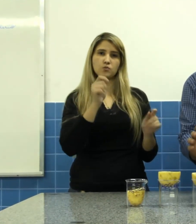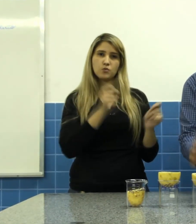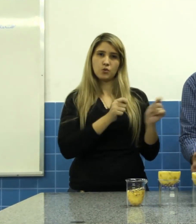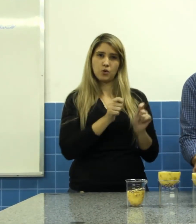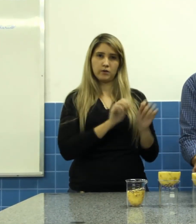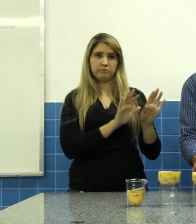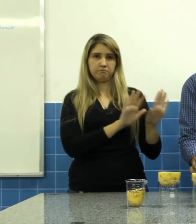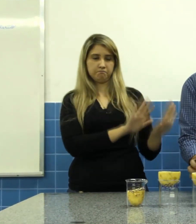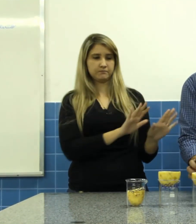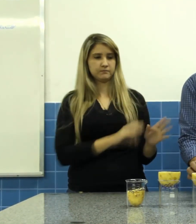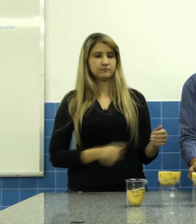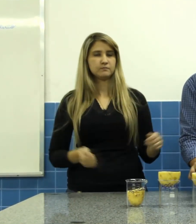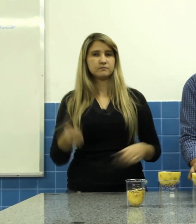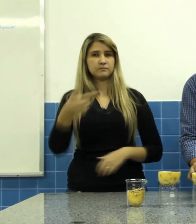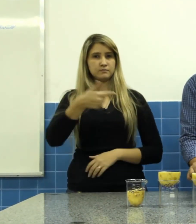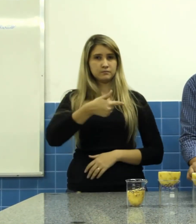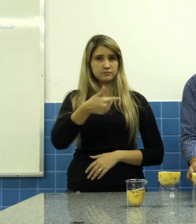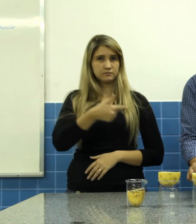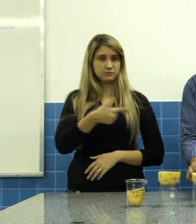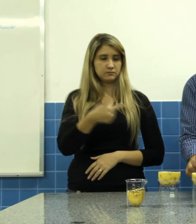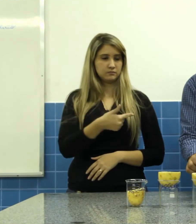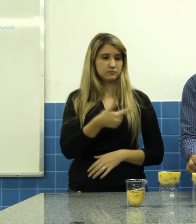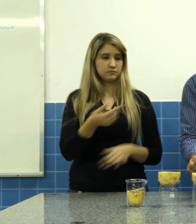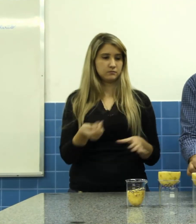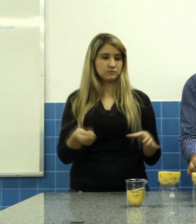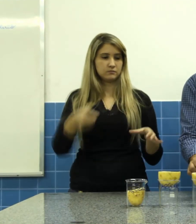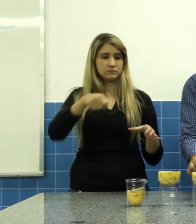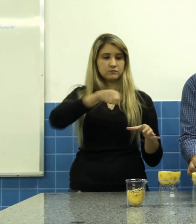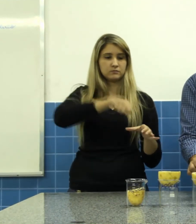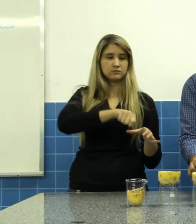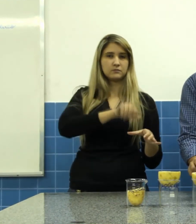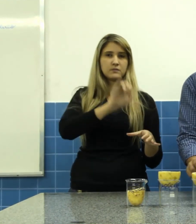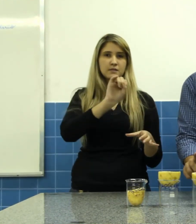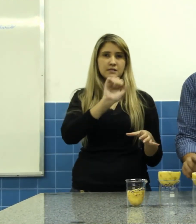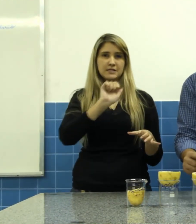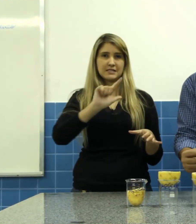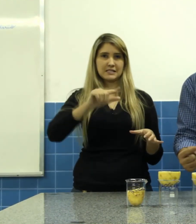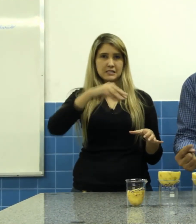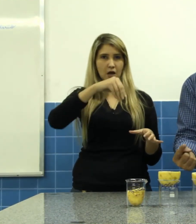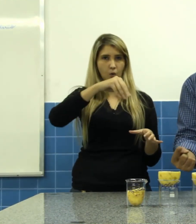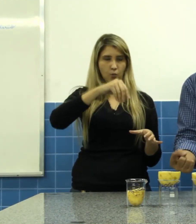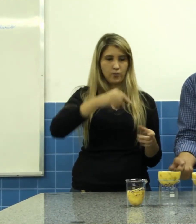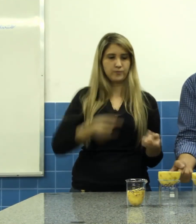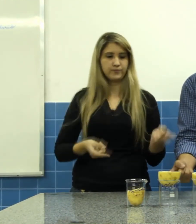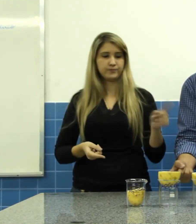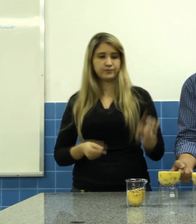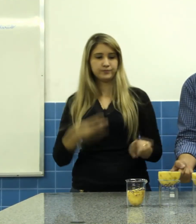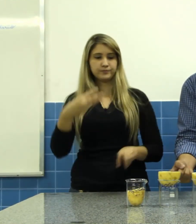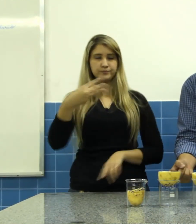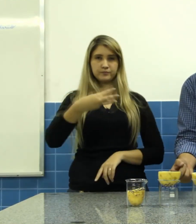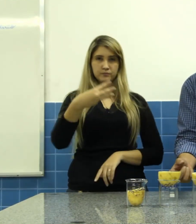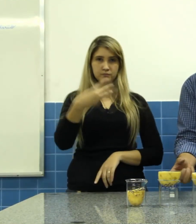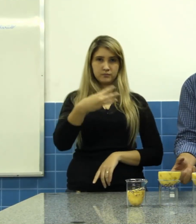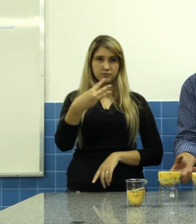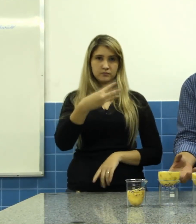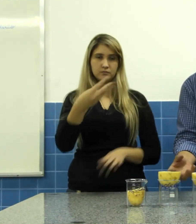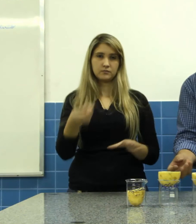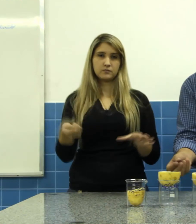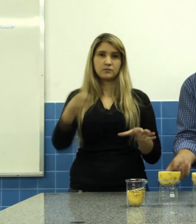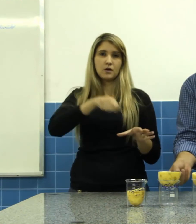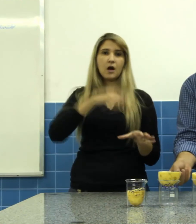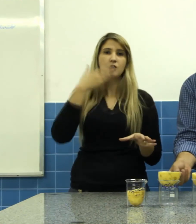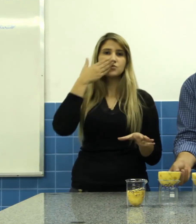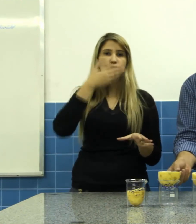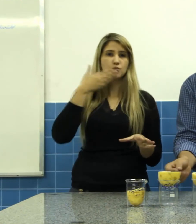Na segunda condição experimental, nós adicionamos sal. Na terceira condição experimental,